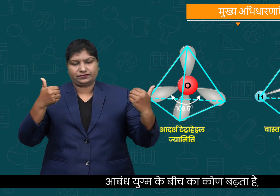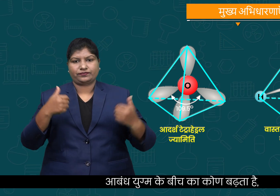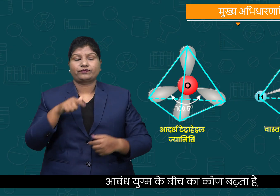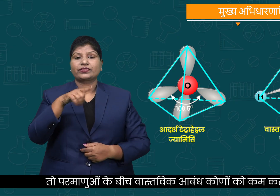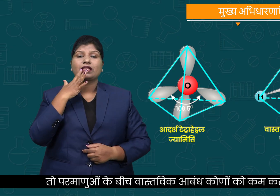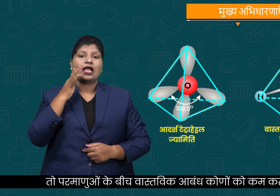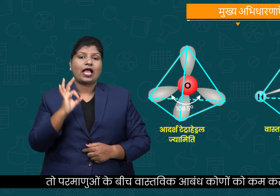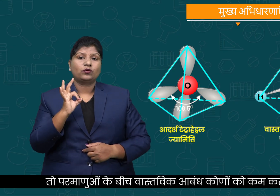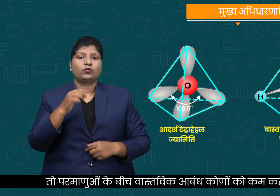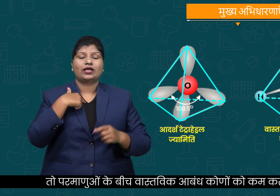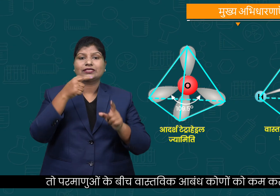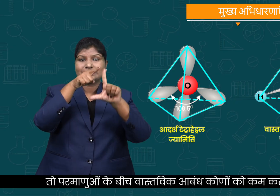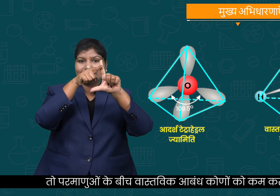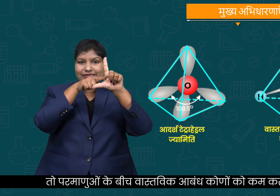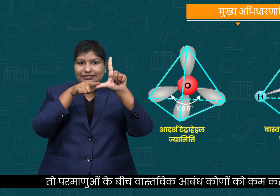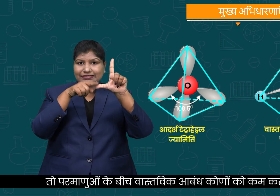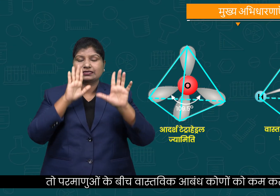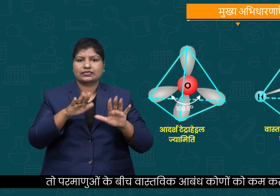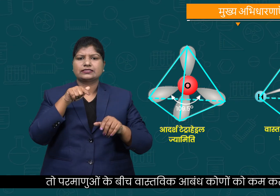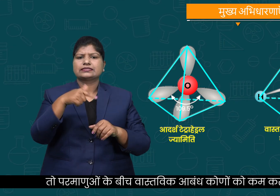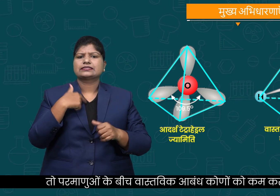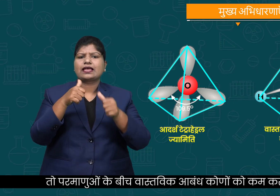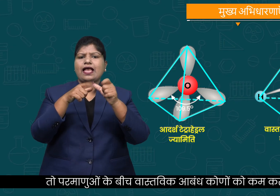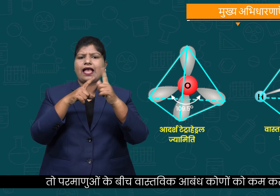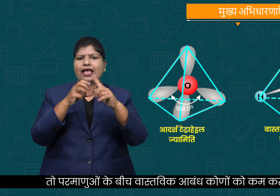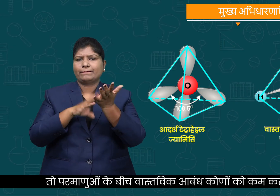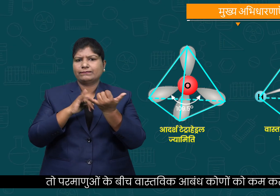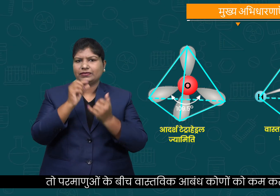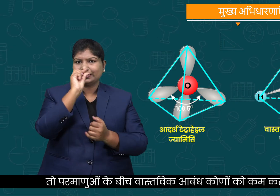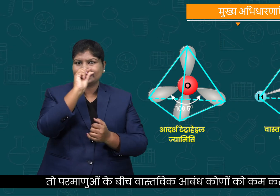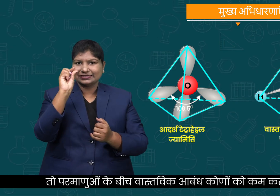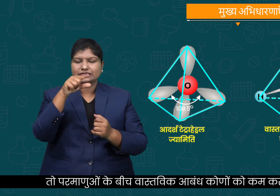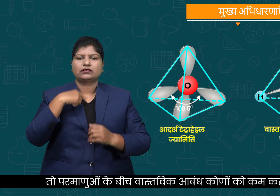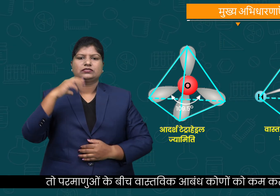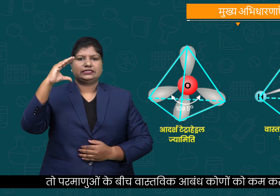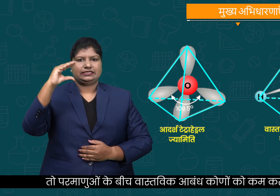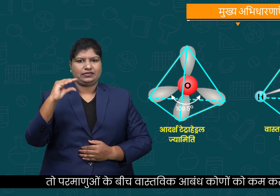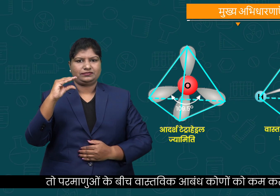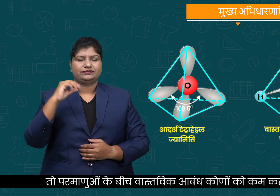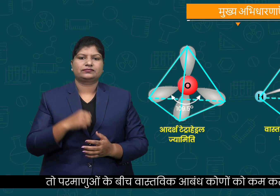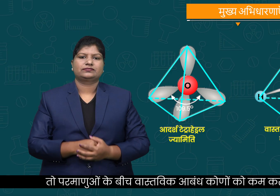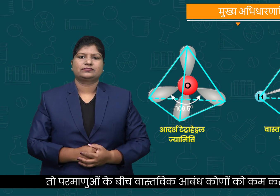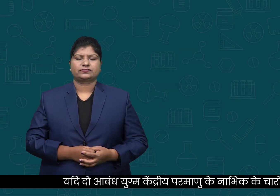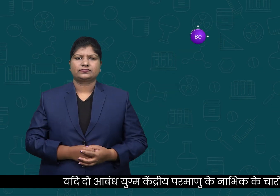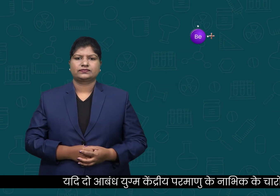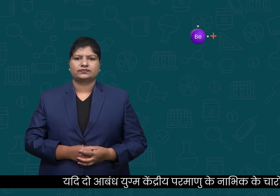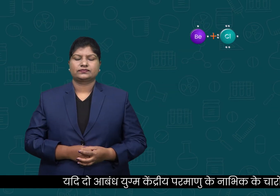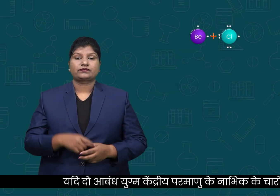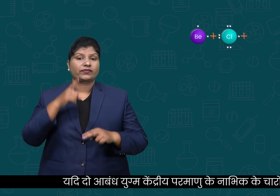है, तो परमाणुओं के बीच वास्तविक आबंध कोणों में कम करना होगा। यदि दो